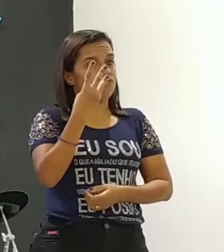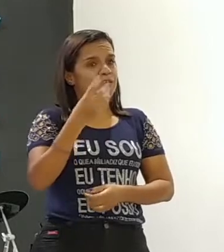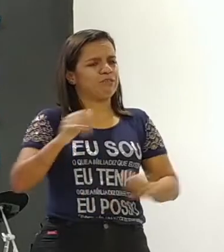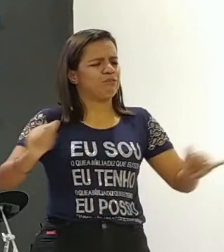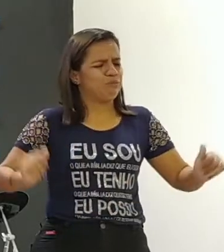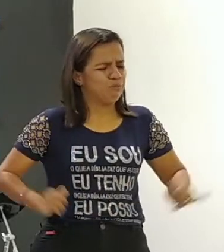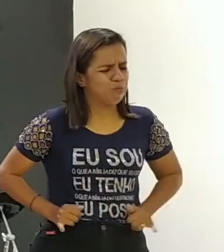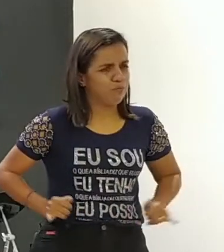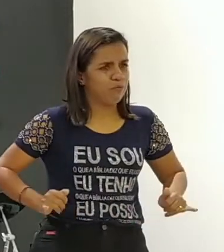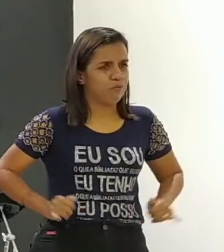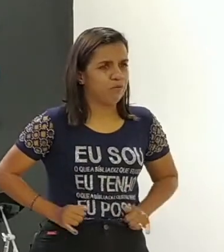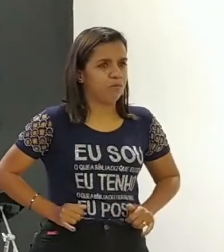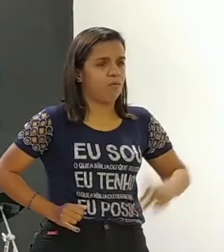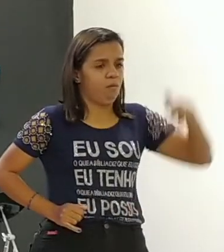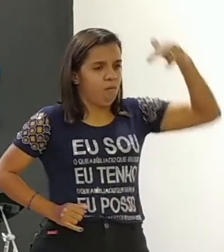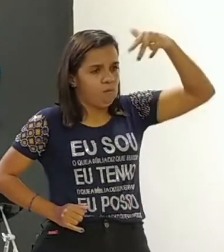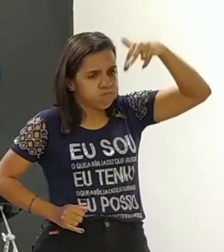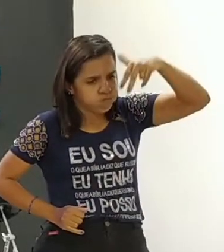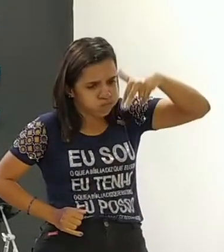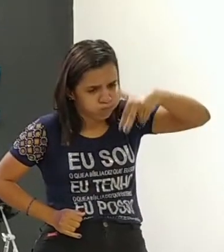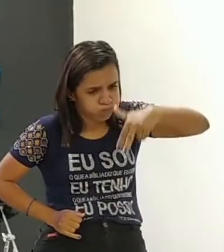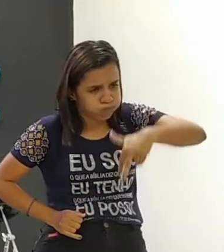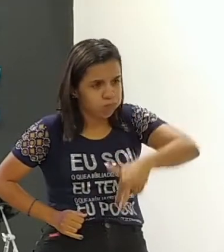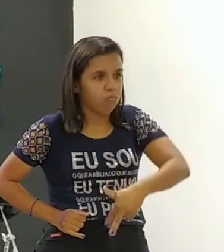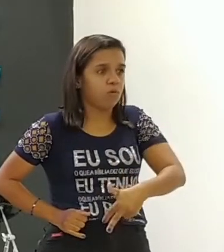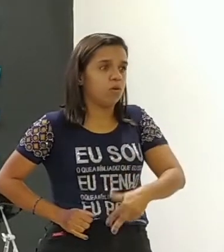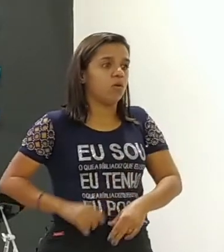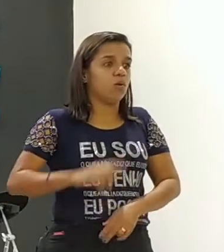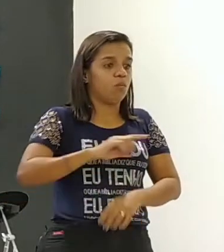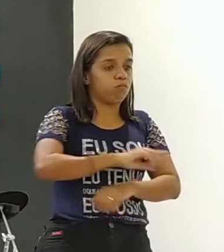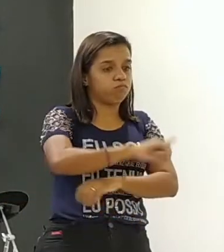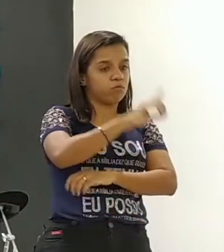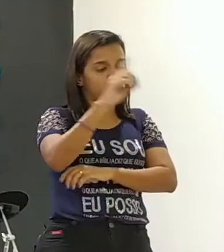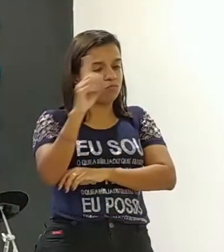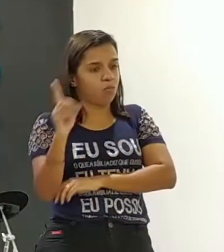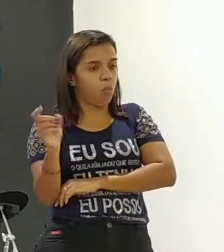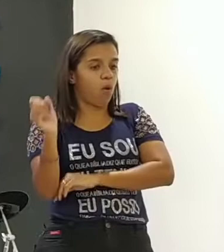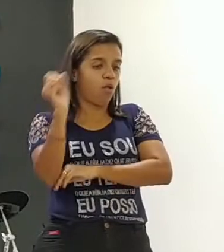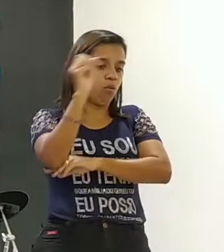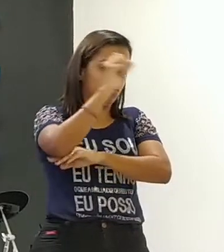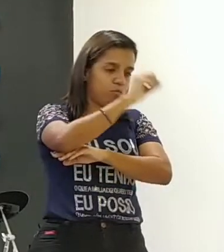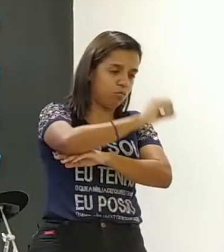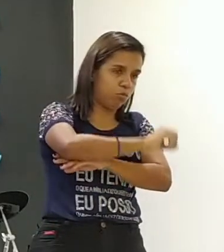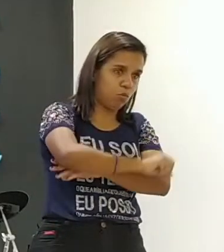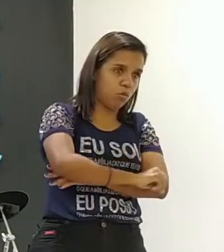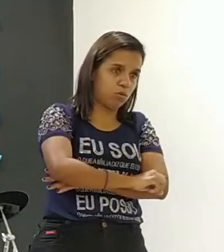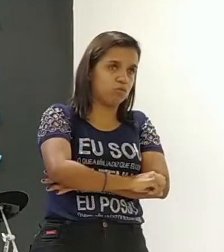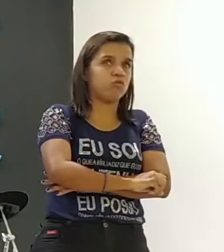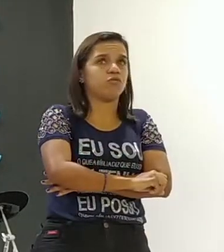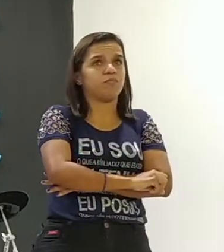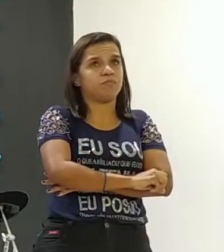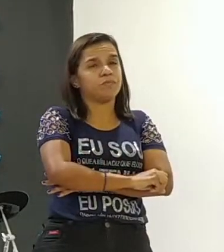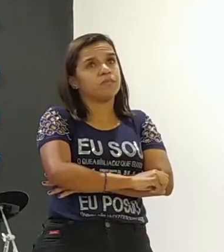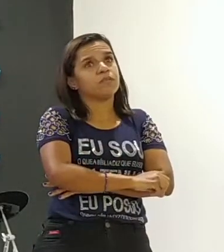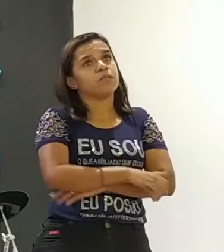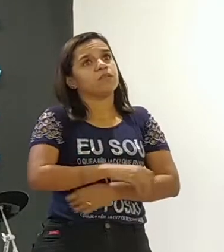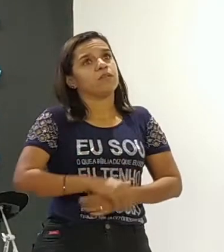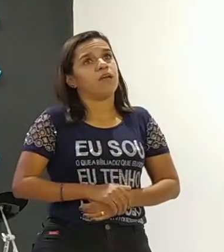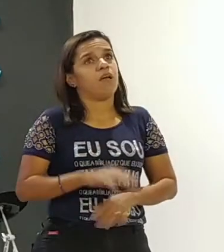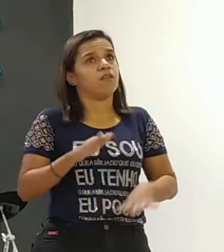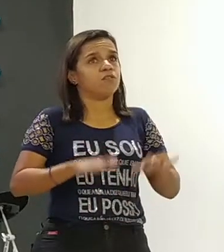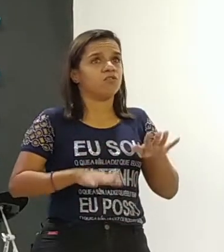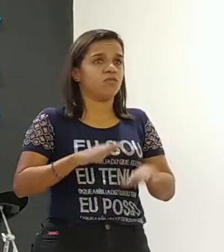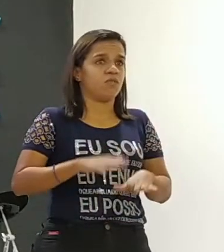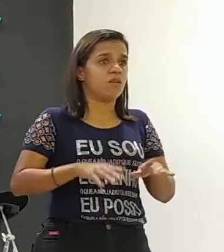sofri naufrágio, uma noite e um dia passei no abismo, em viagens muitas vezes,